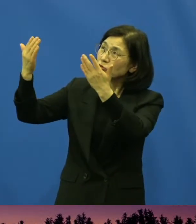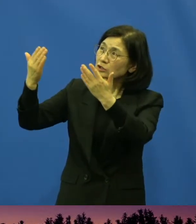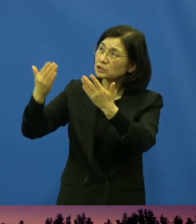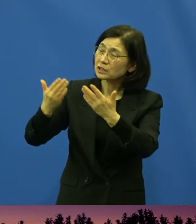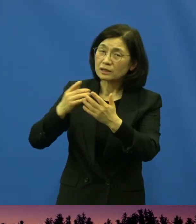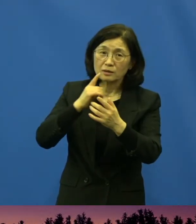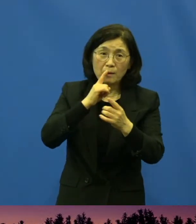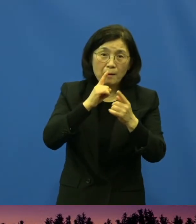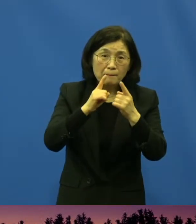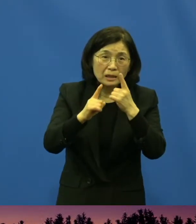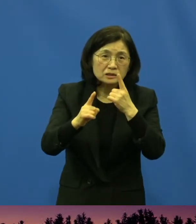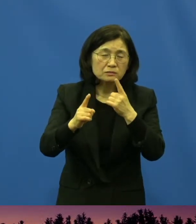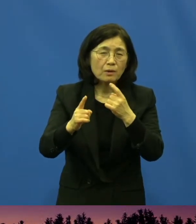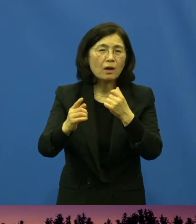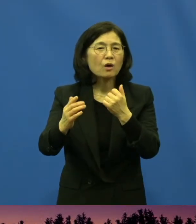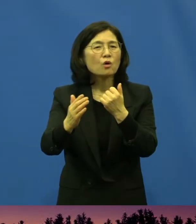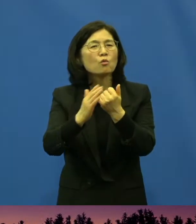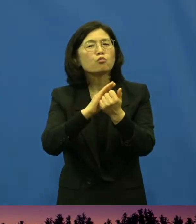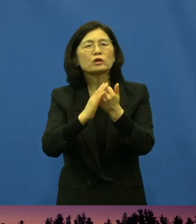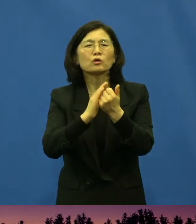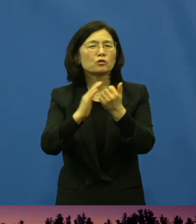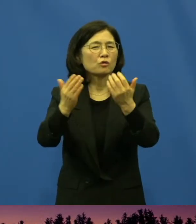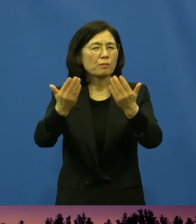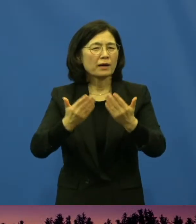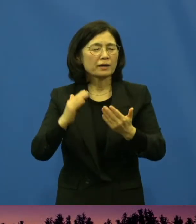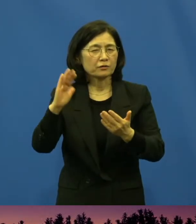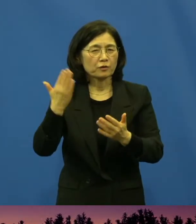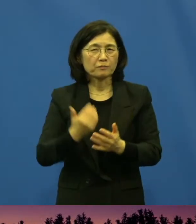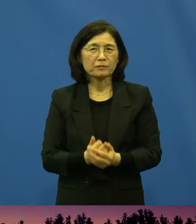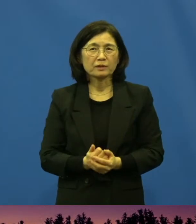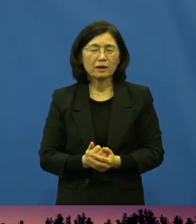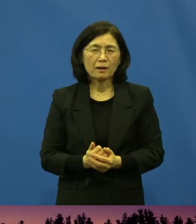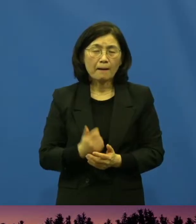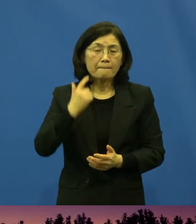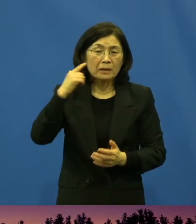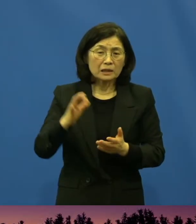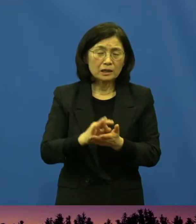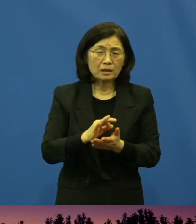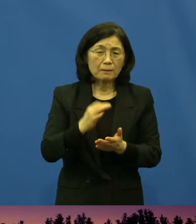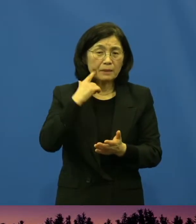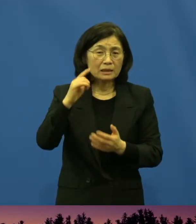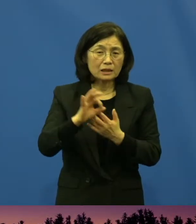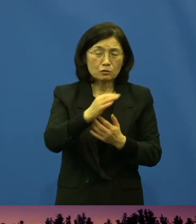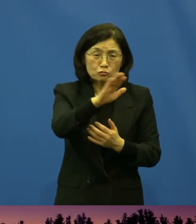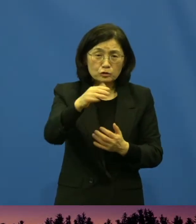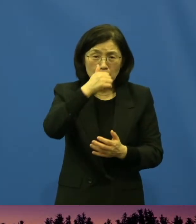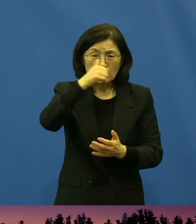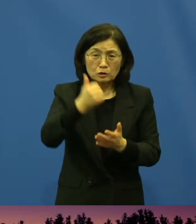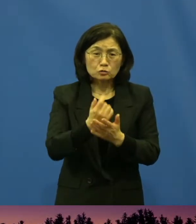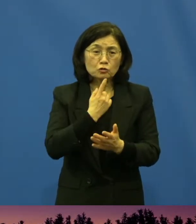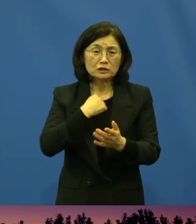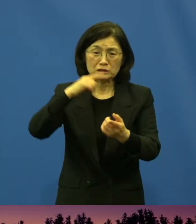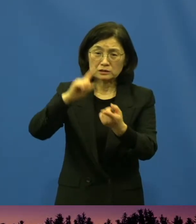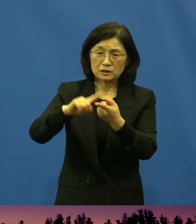여러분, 우리가 죄를 짓는다고 그냥 죄를 짓는 대로 처벌하셨다면 여기 한 사람도 없어요. 여러분,